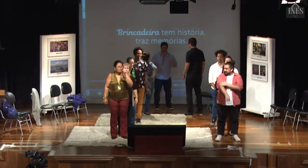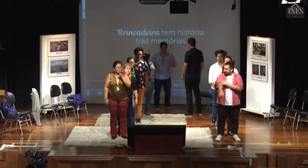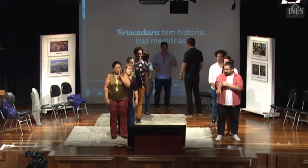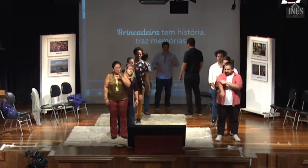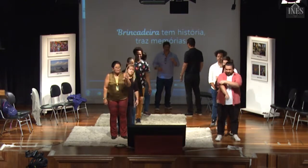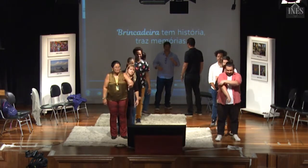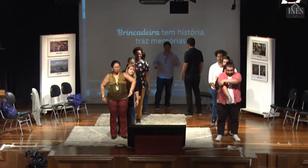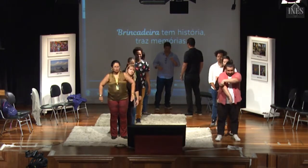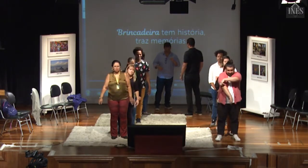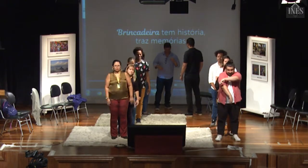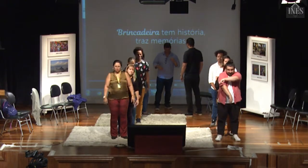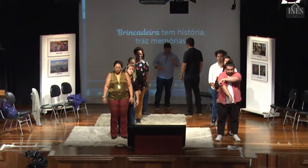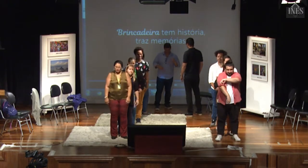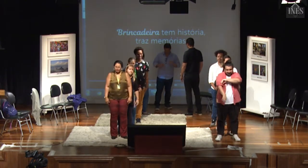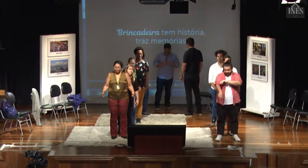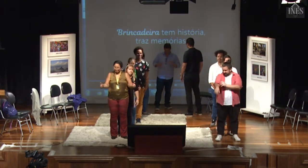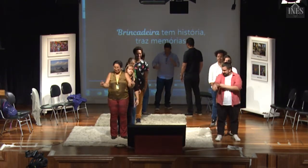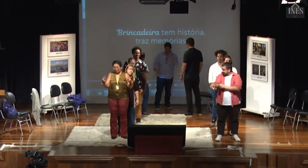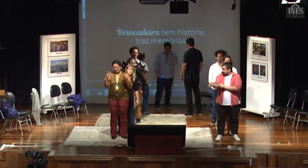Não vai ter interpretação agora.